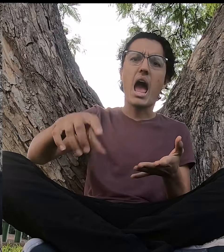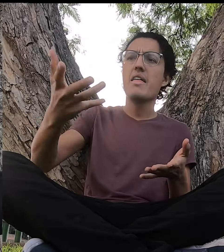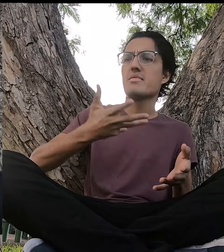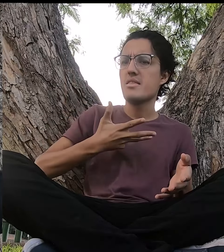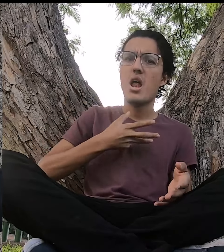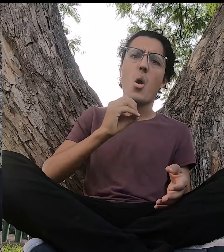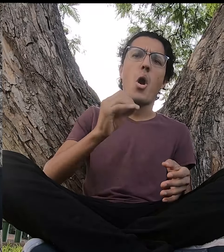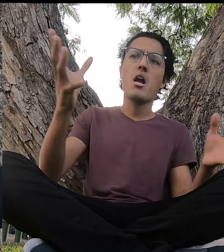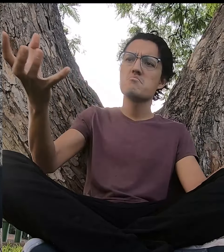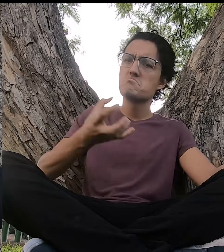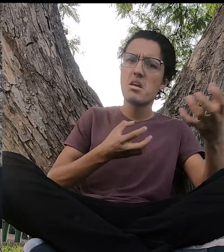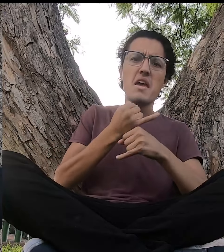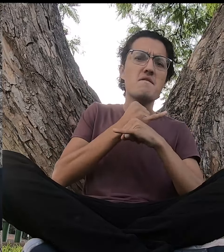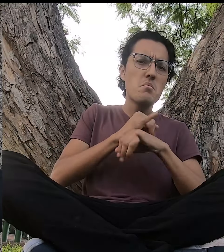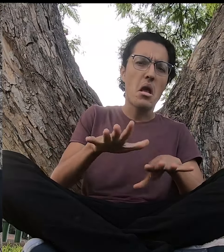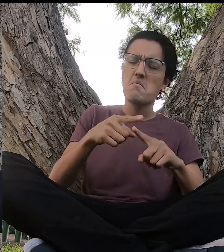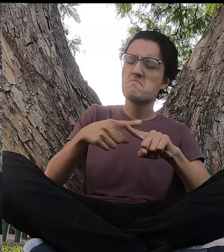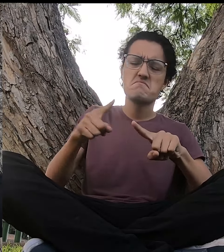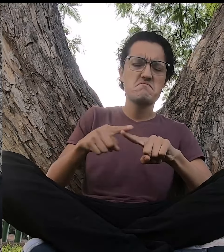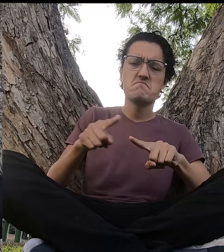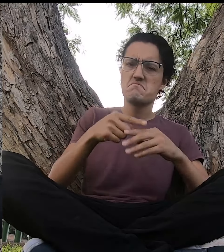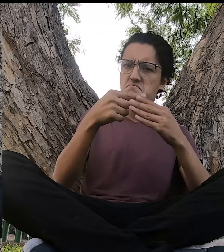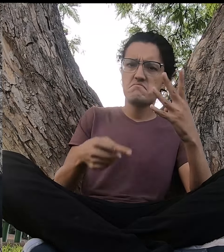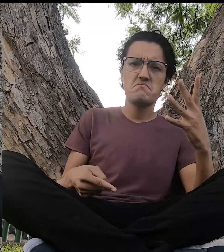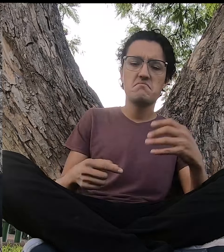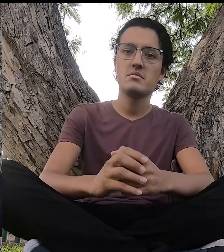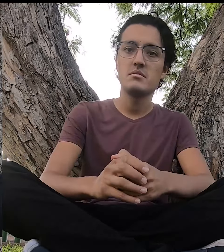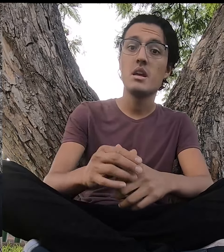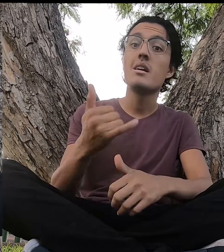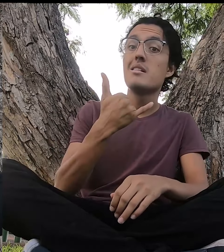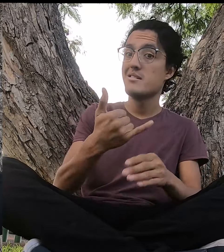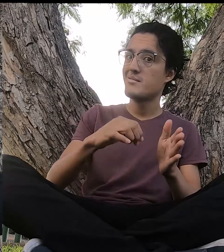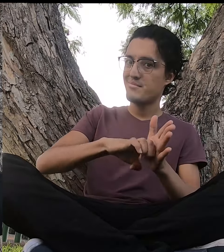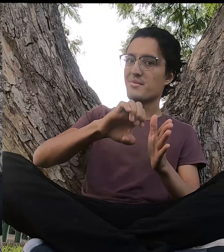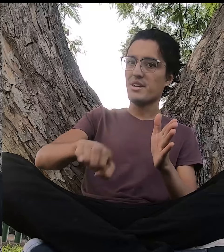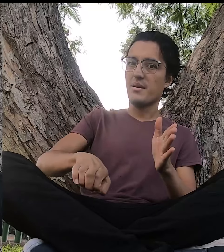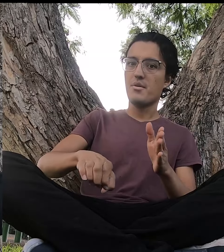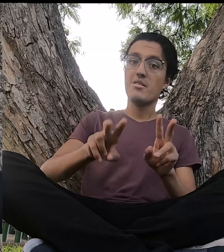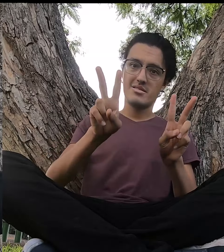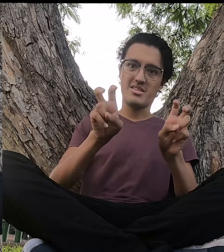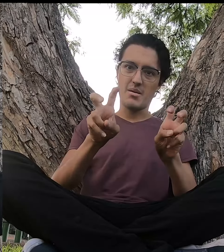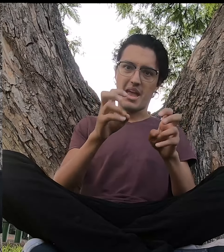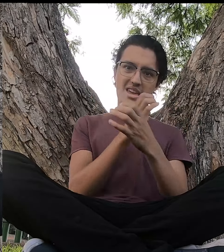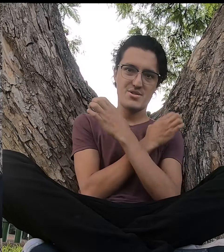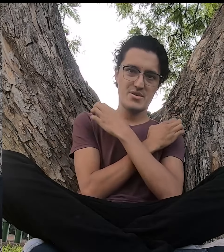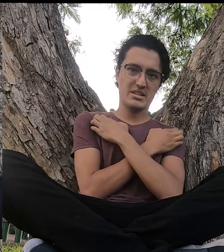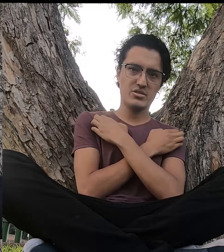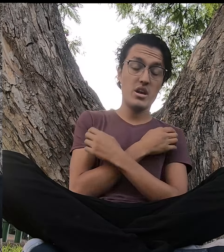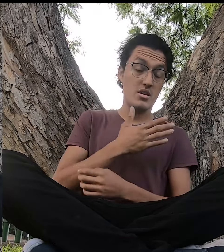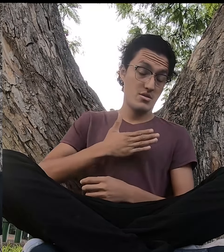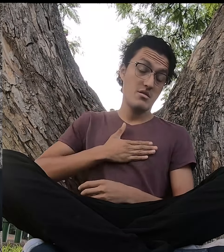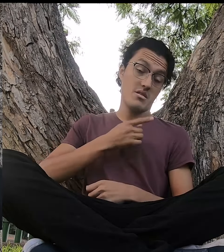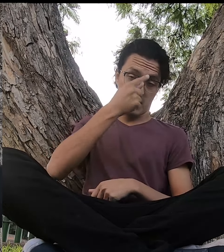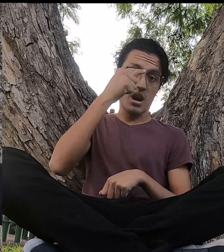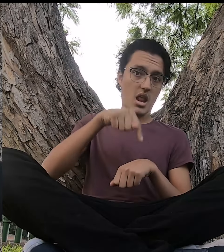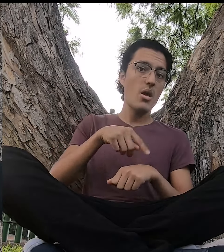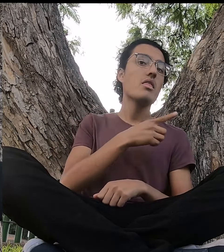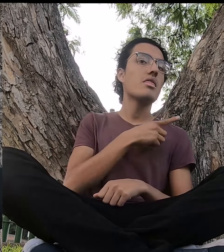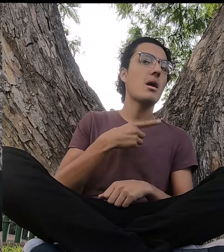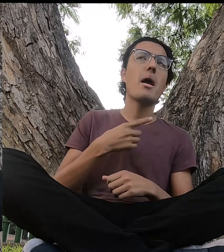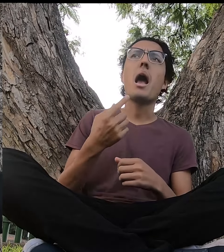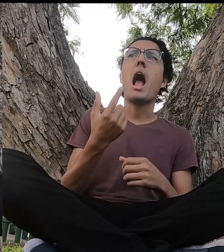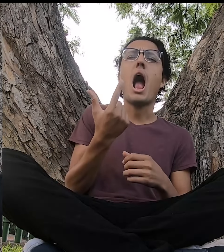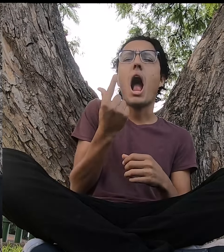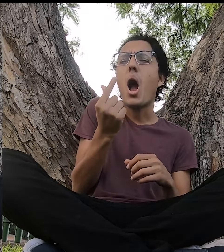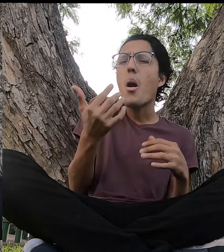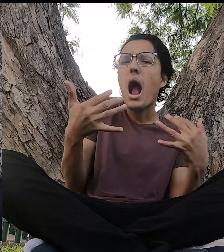adquirir, comprar, tener o informarme, etc. Y por ejemplo, en el tema educativo, yo opino que deberíamos